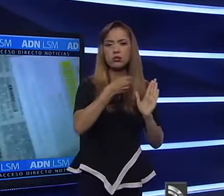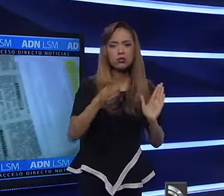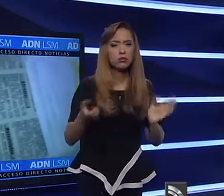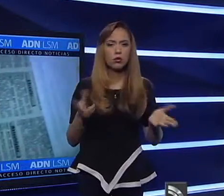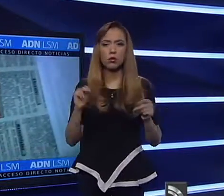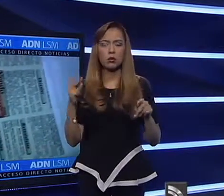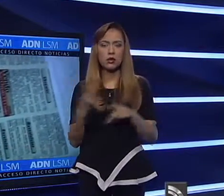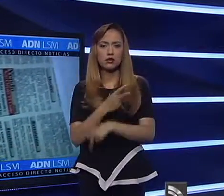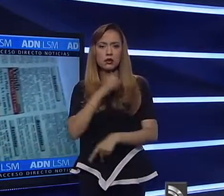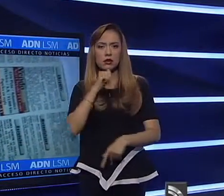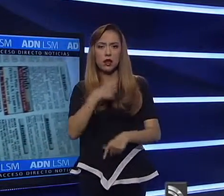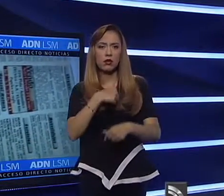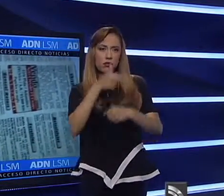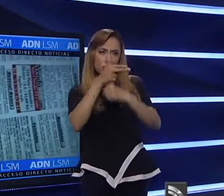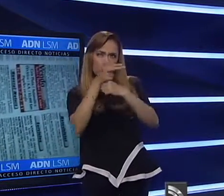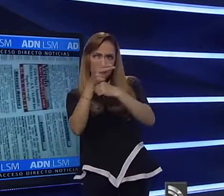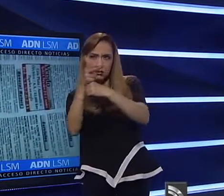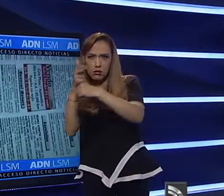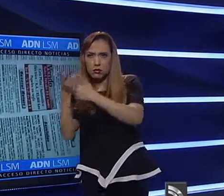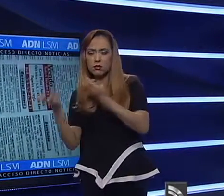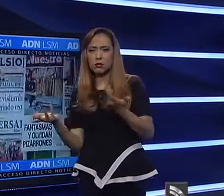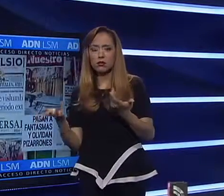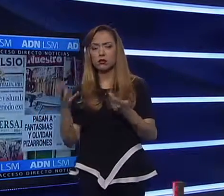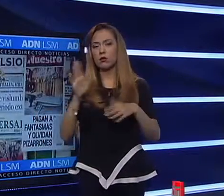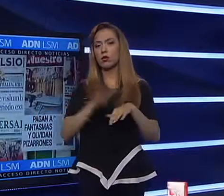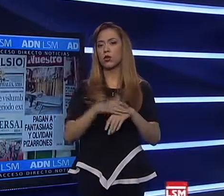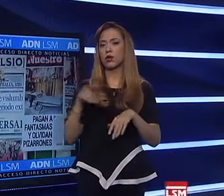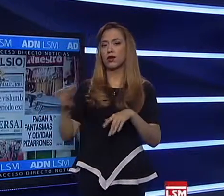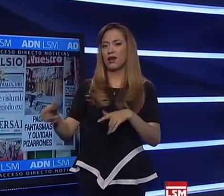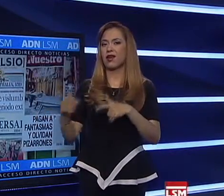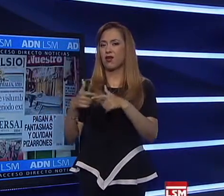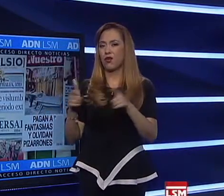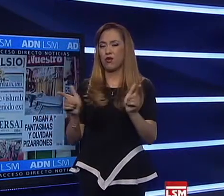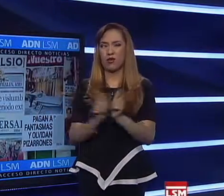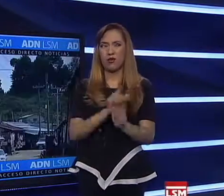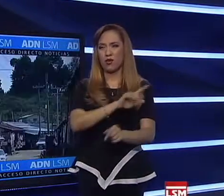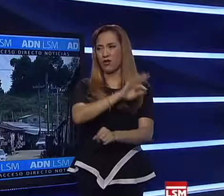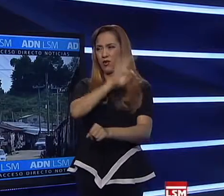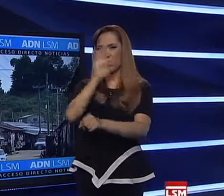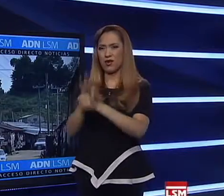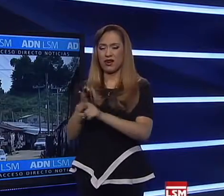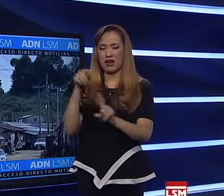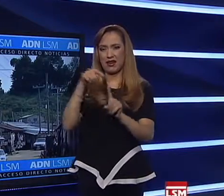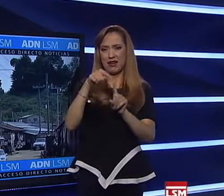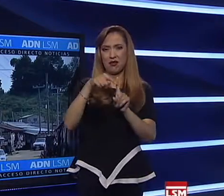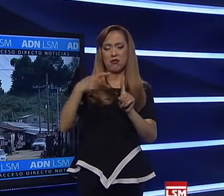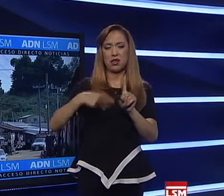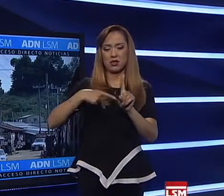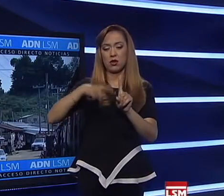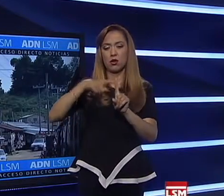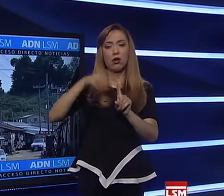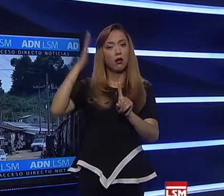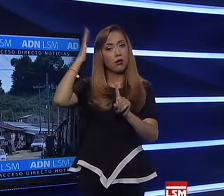Asimismo, reiteraron que el integrante de una agrupación que protege esa libertad tiene interés legítimo para interponer la demanda de